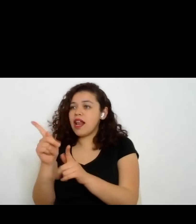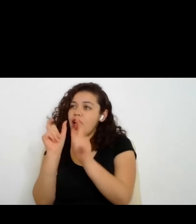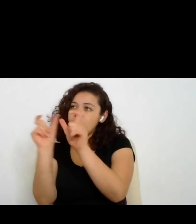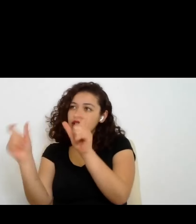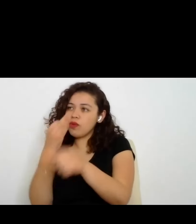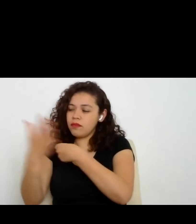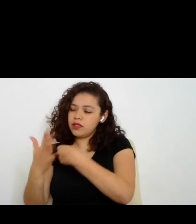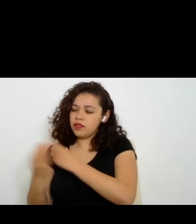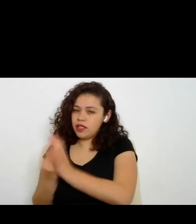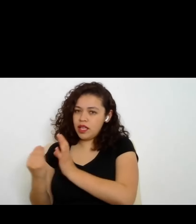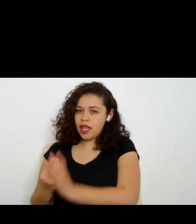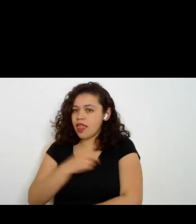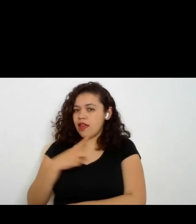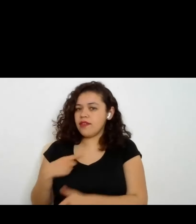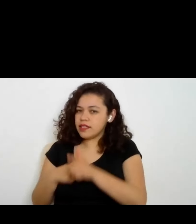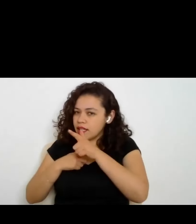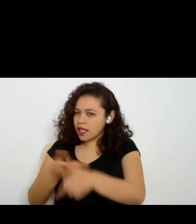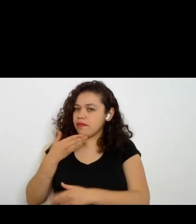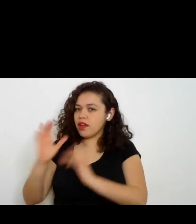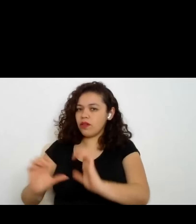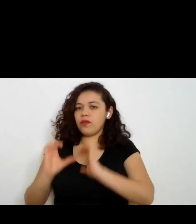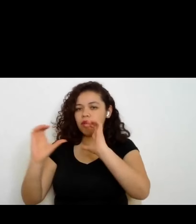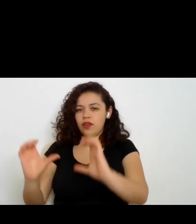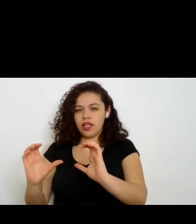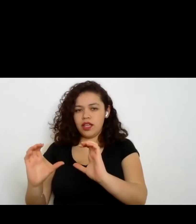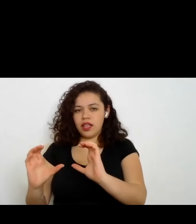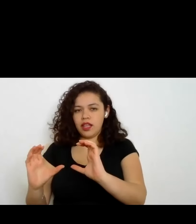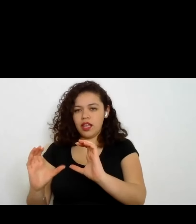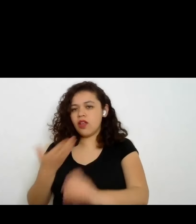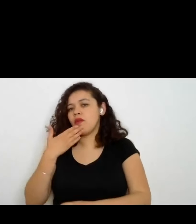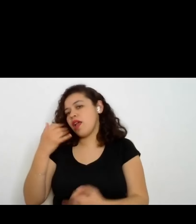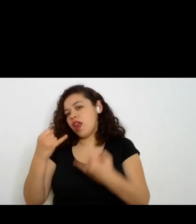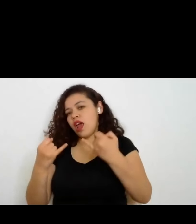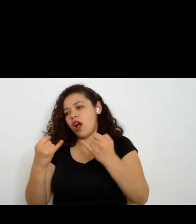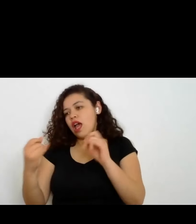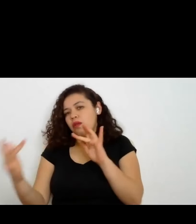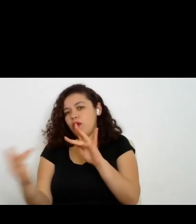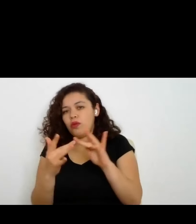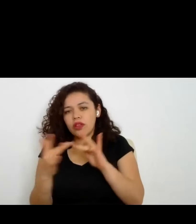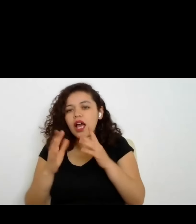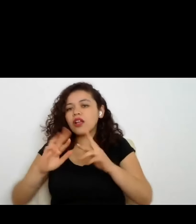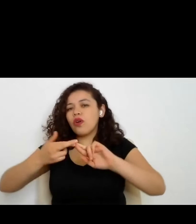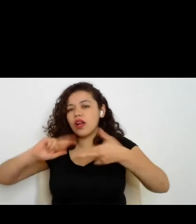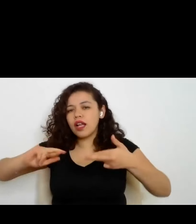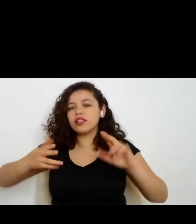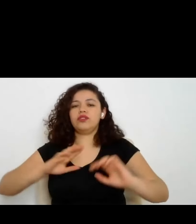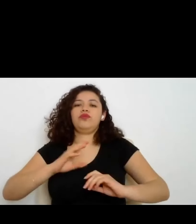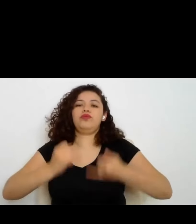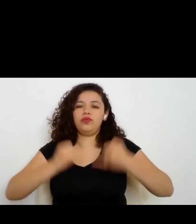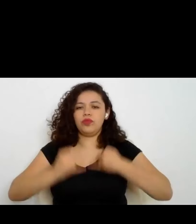mantengan una relación, con los cuales mantengan una relación jurídica, ¿no? Entonces, pues el principio de